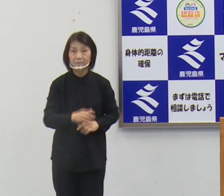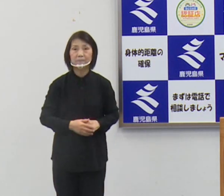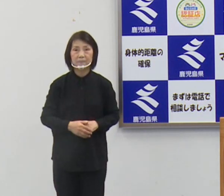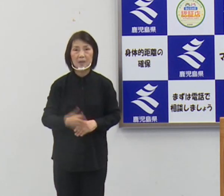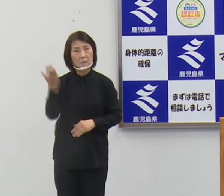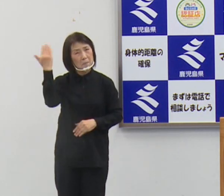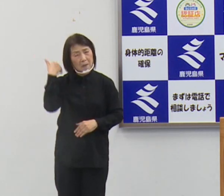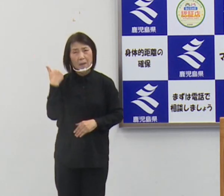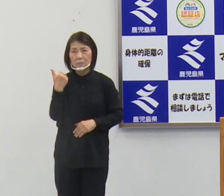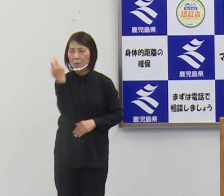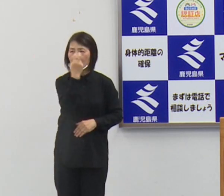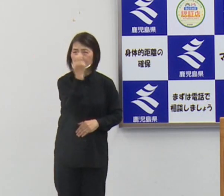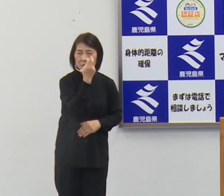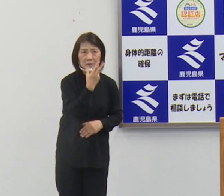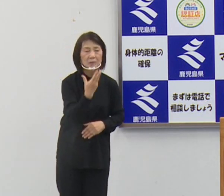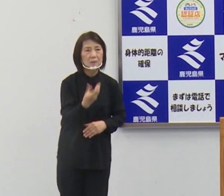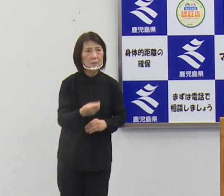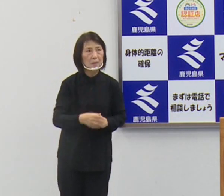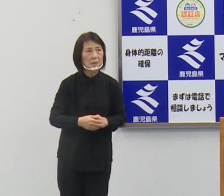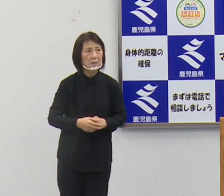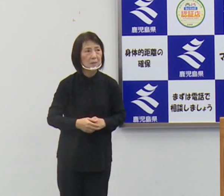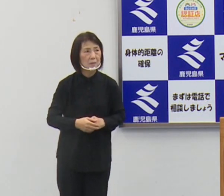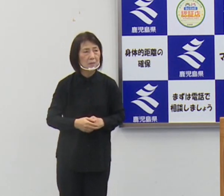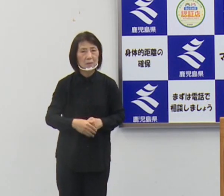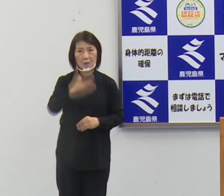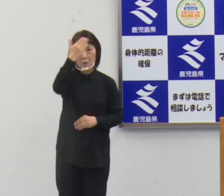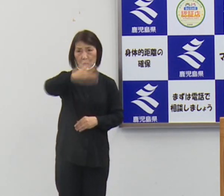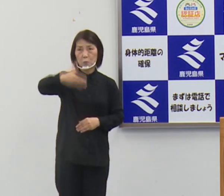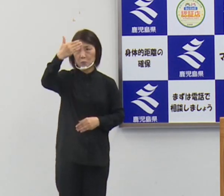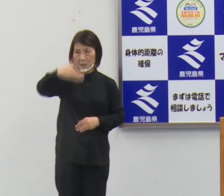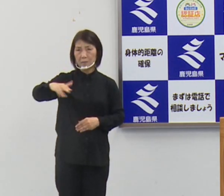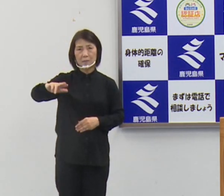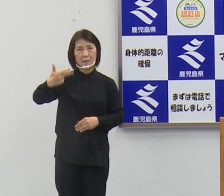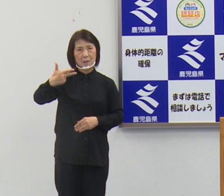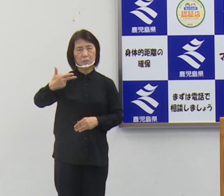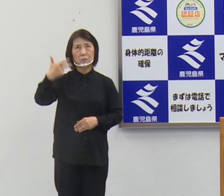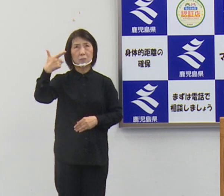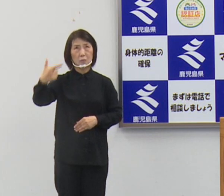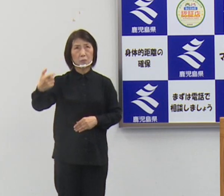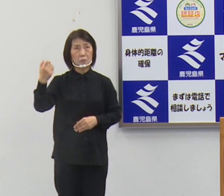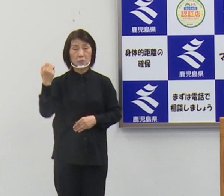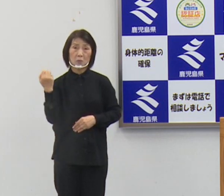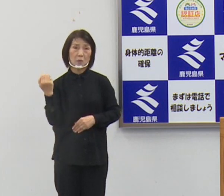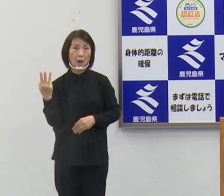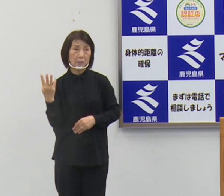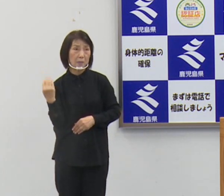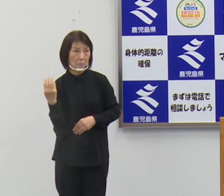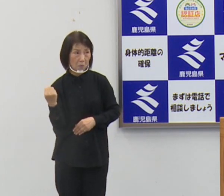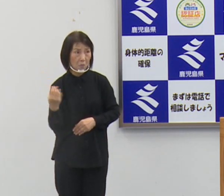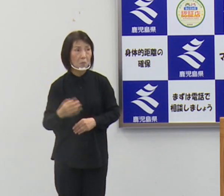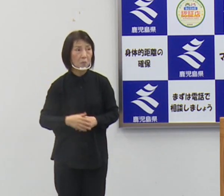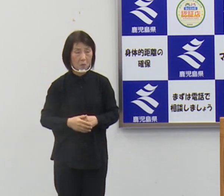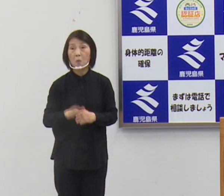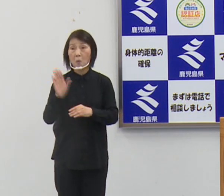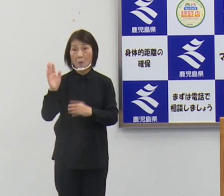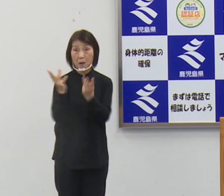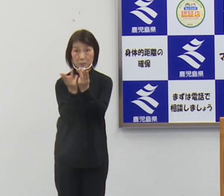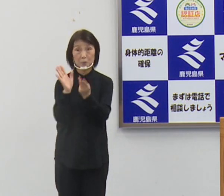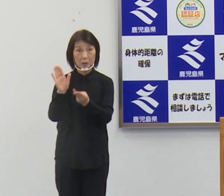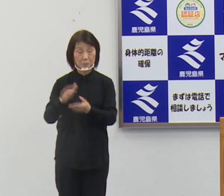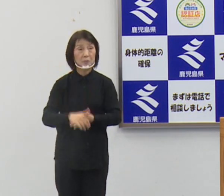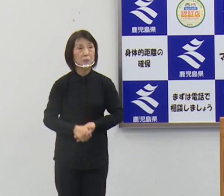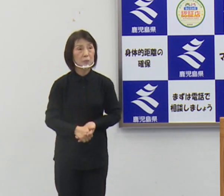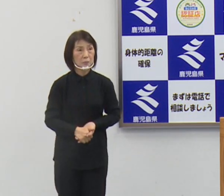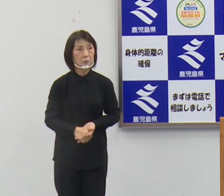今までの、確認店舗数は、延べて9735店舗でございます。 9736ですか。 5です